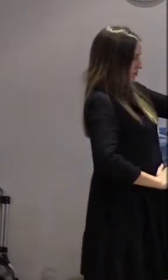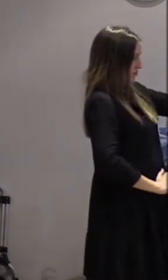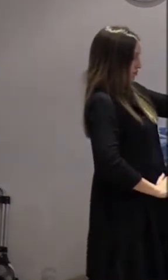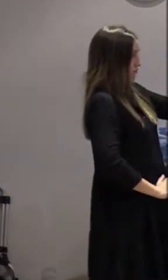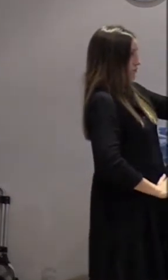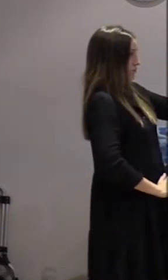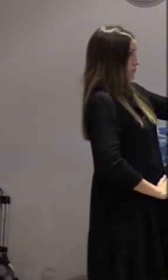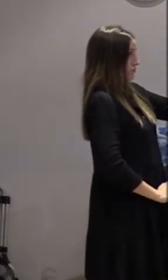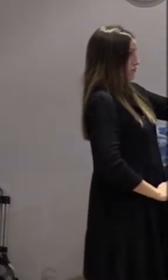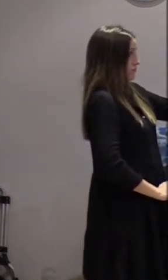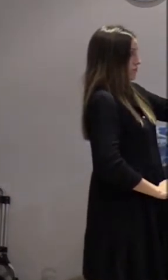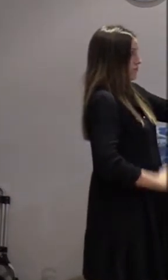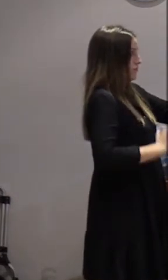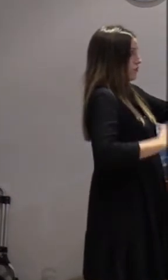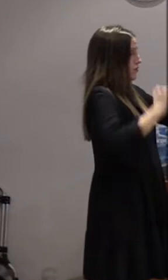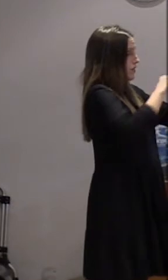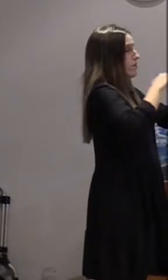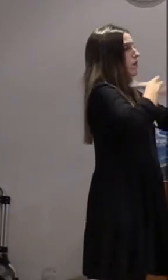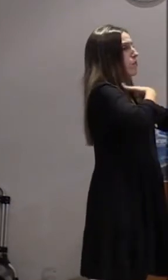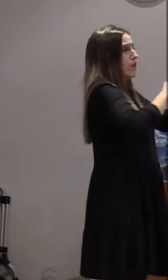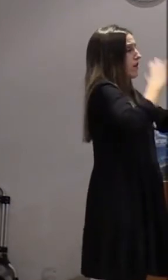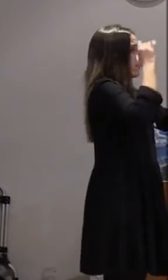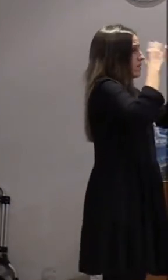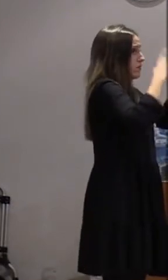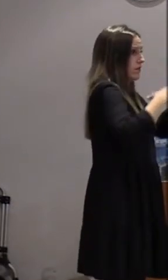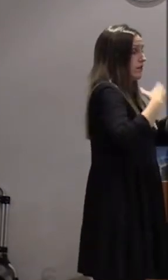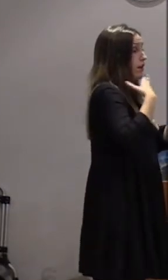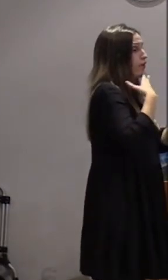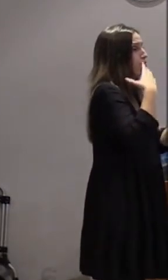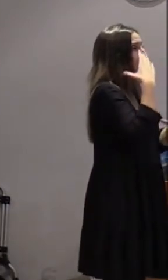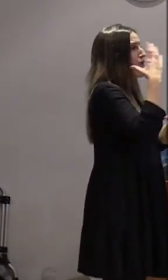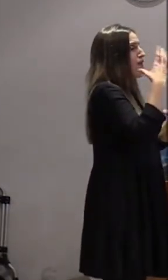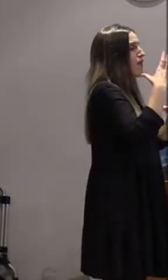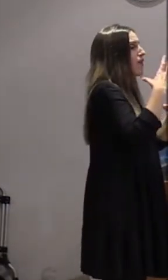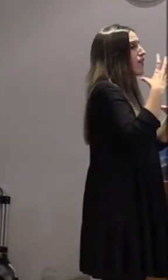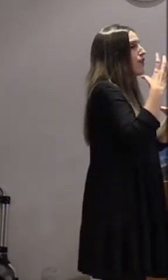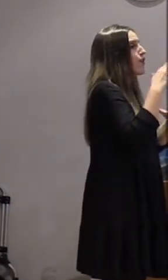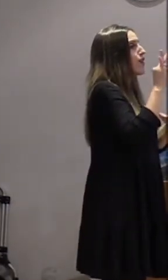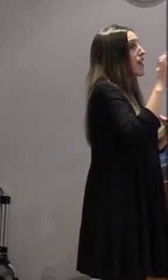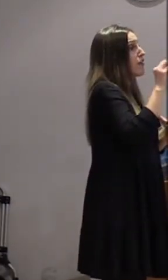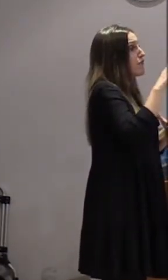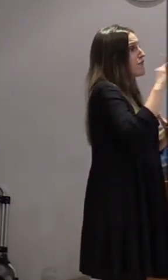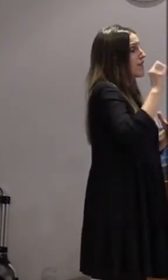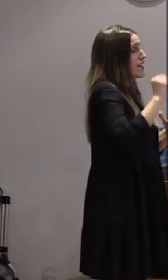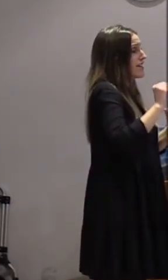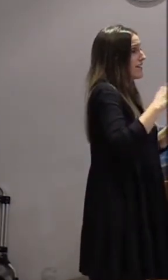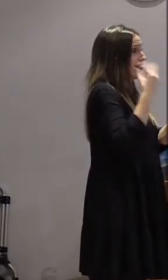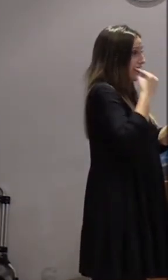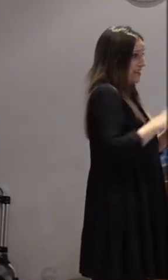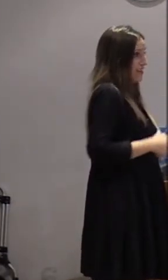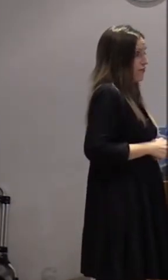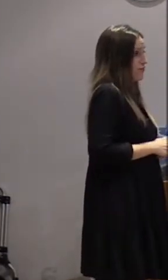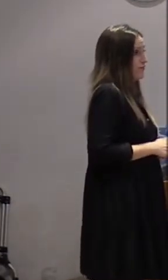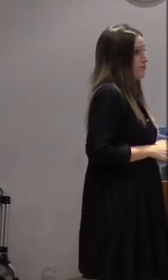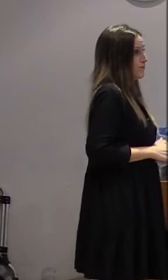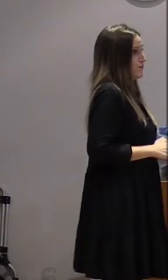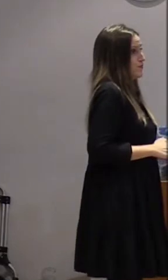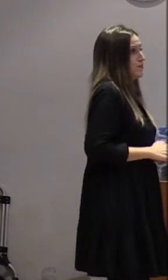encima todo tipo de actividades, lo que se conocían como las ferias del hielo. Hay muchísima documentación al respecto.